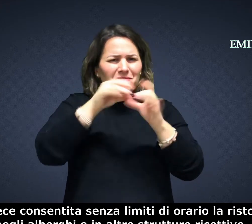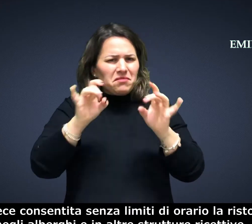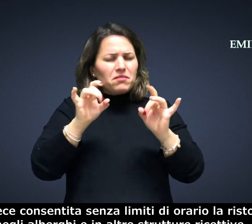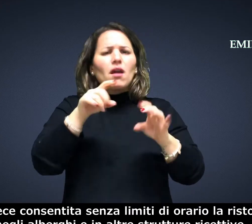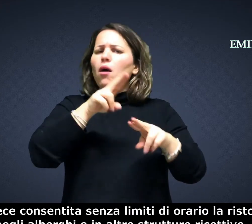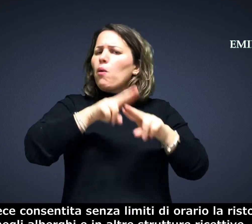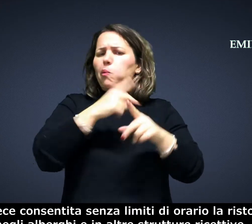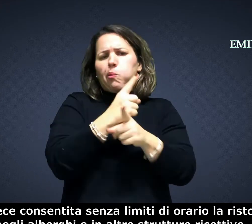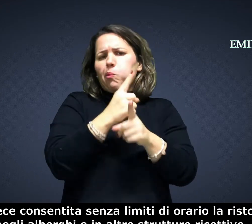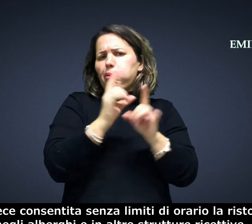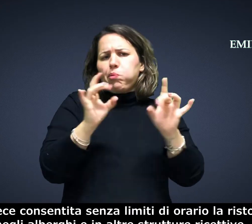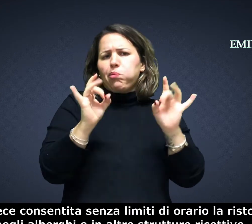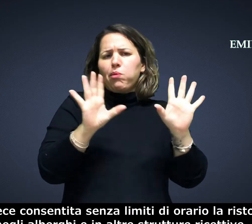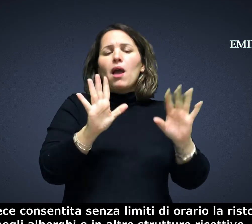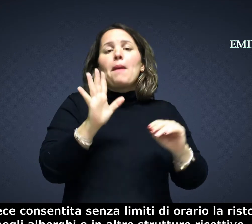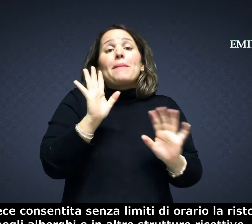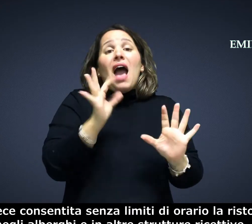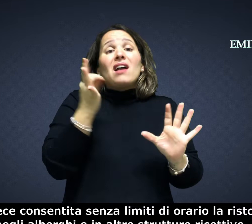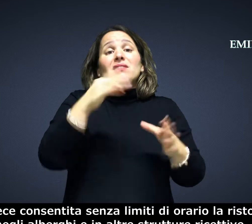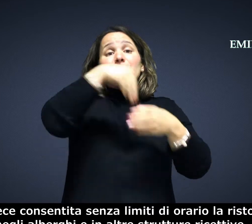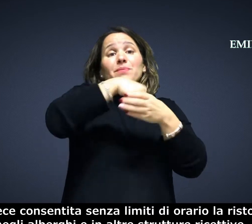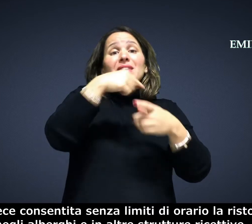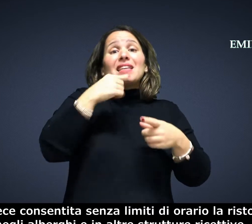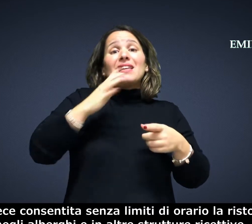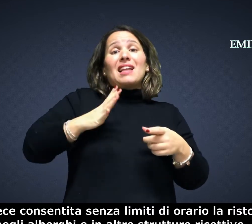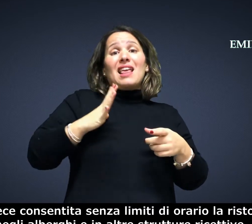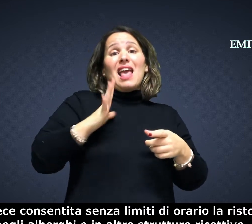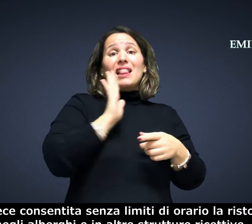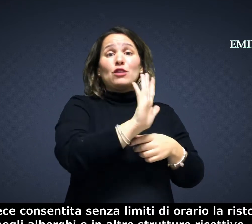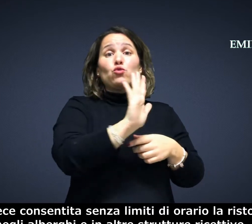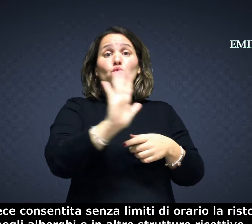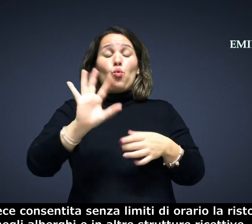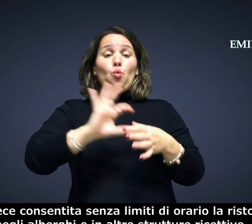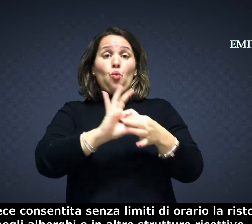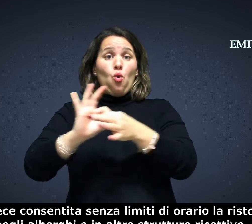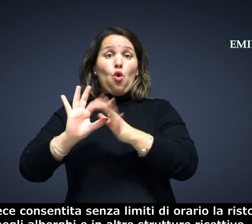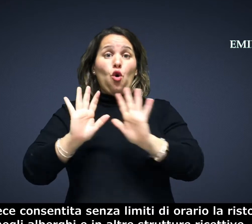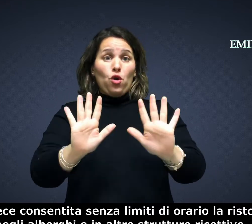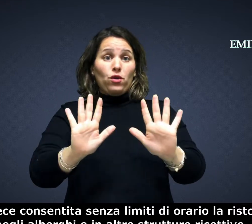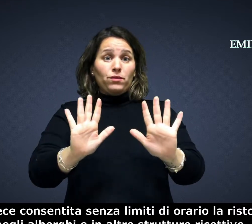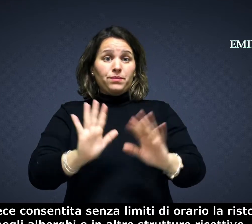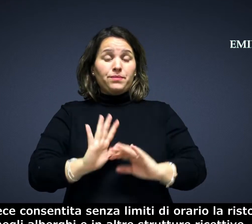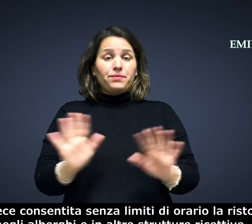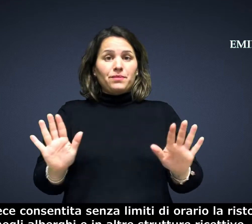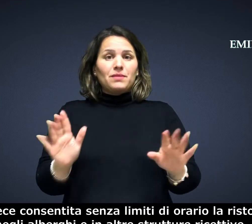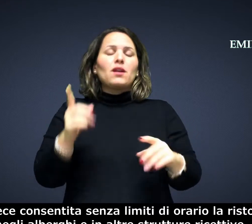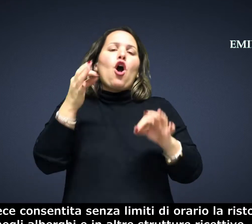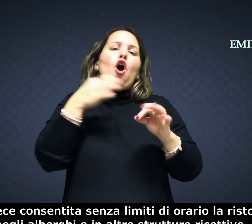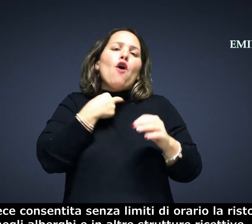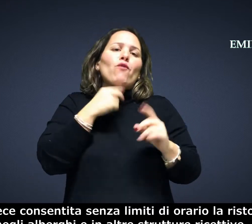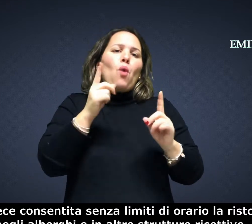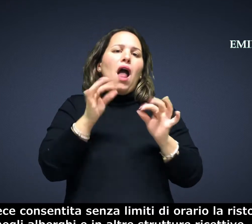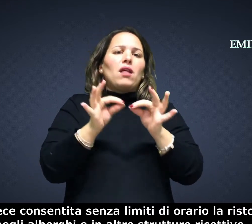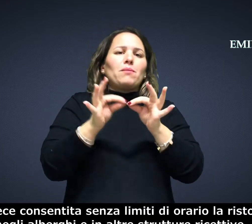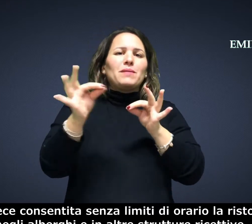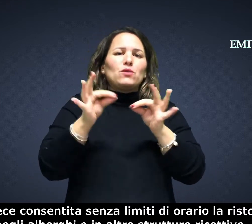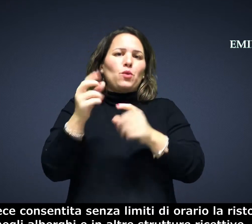è consentito per un massimo di 4 persone per tavolo, salvo che siano tutti conviventi. Resta